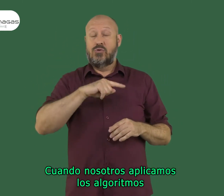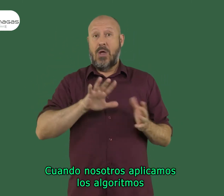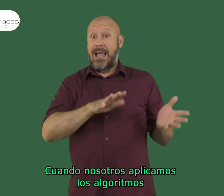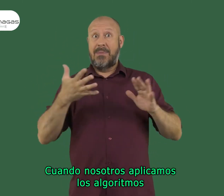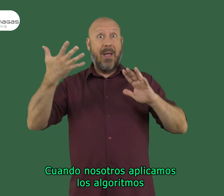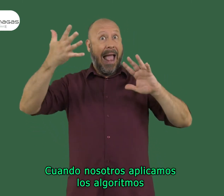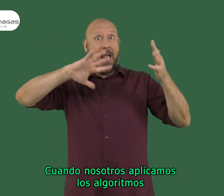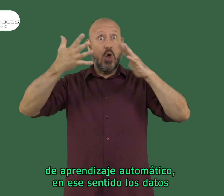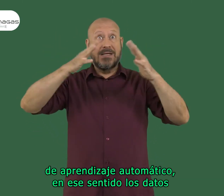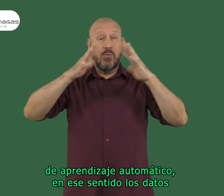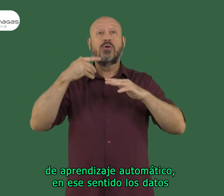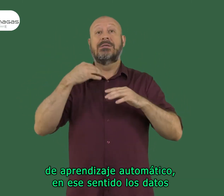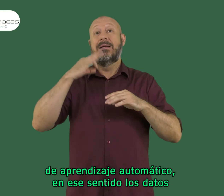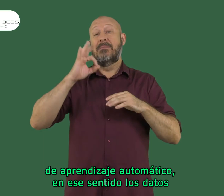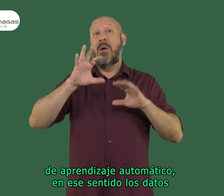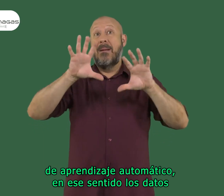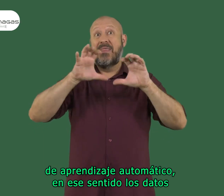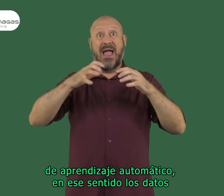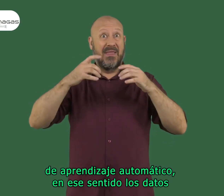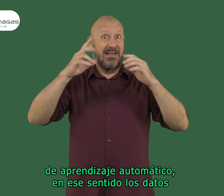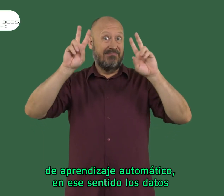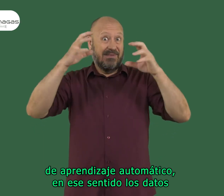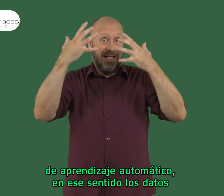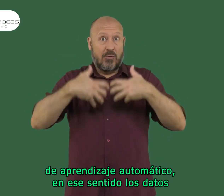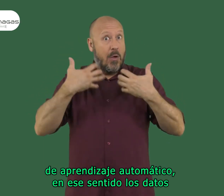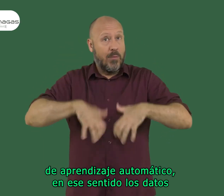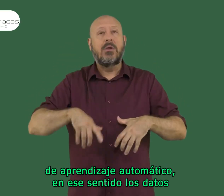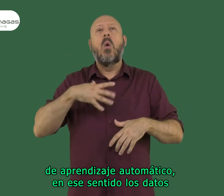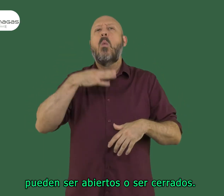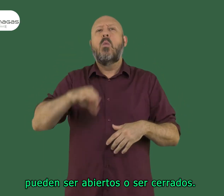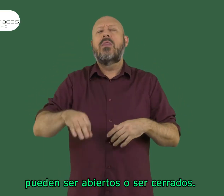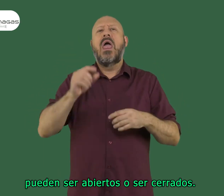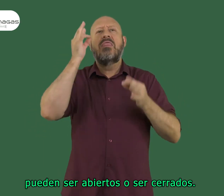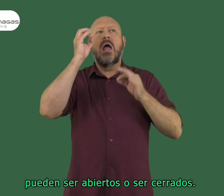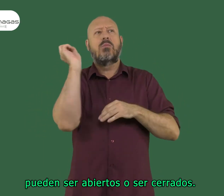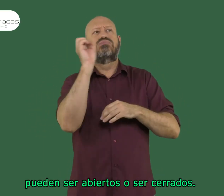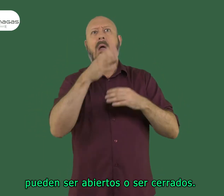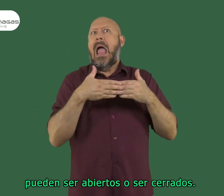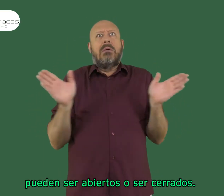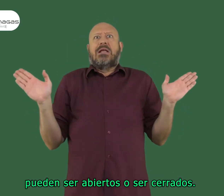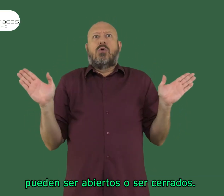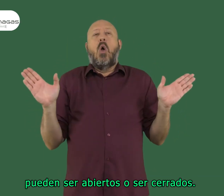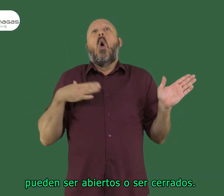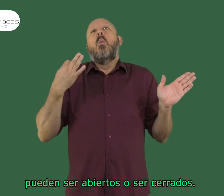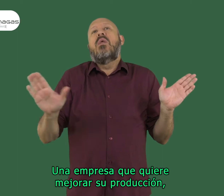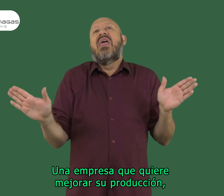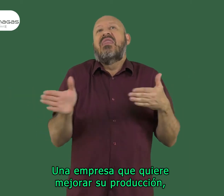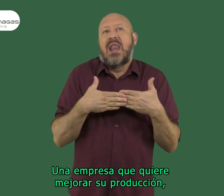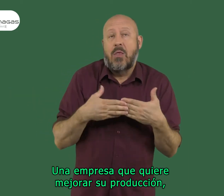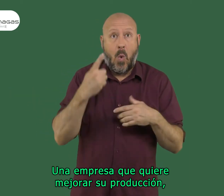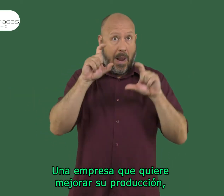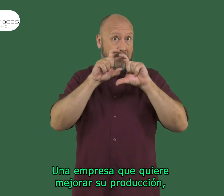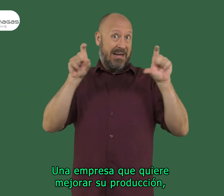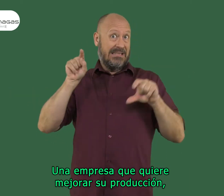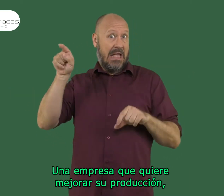aplicamos los algoritmos de aprendizaje automático, en ese sentido, pues los datos pueden ser abiertos o los datos pueden ser cerrados. Una